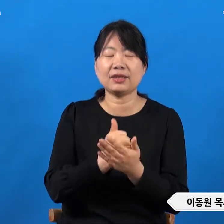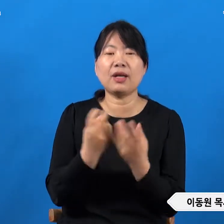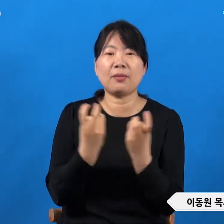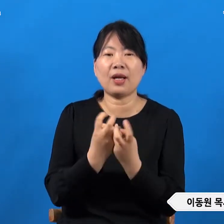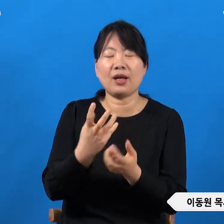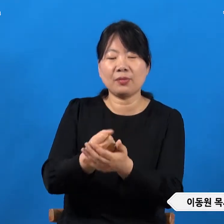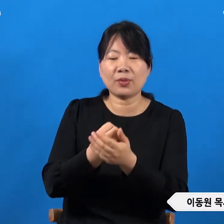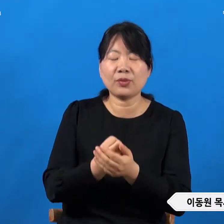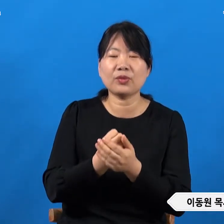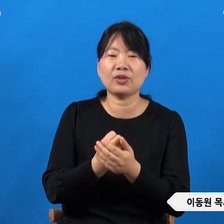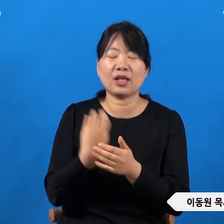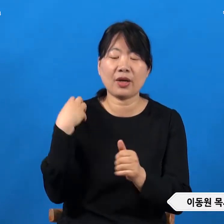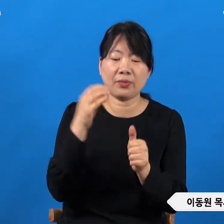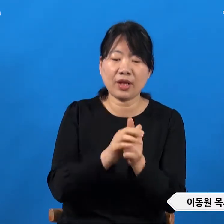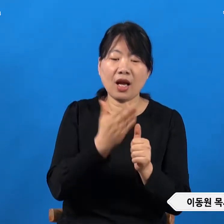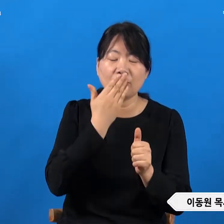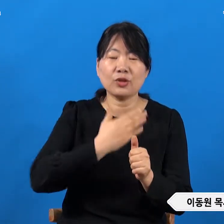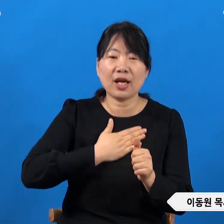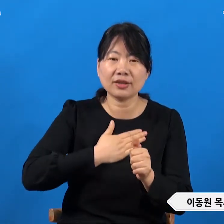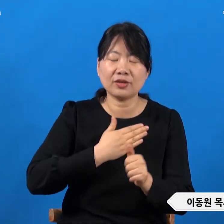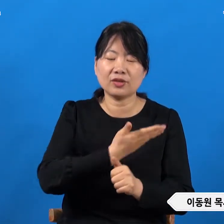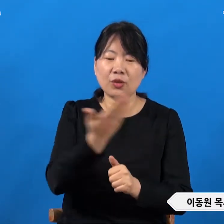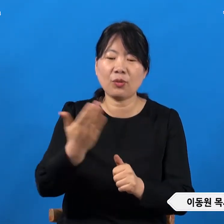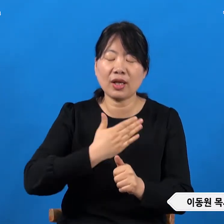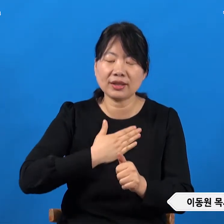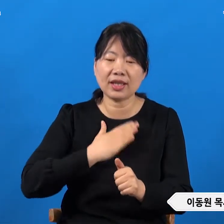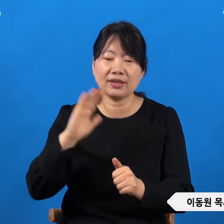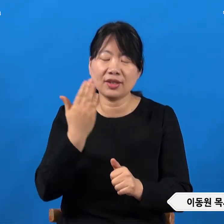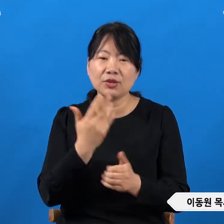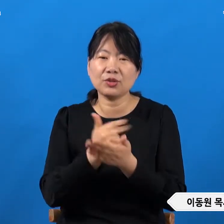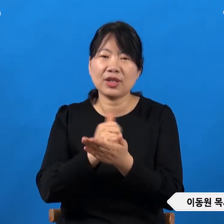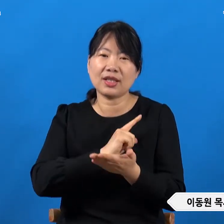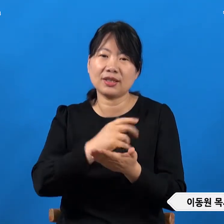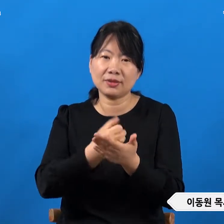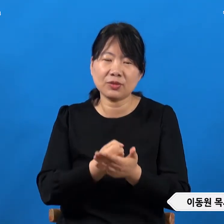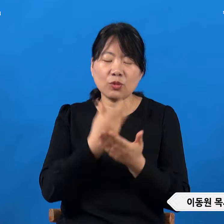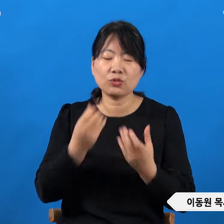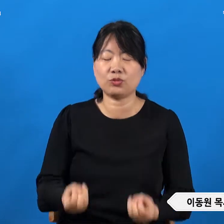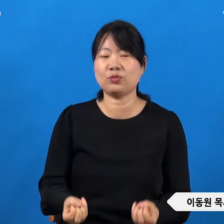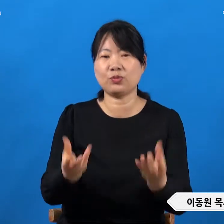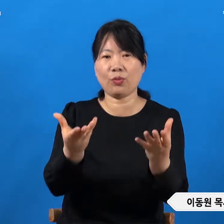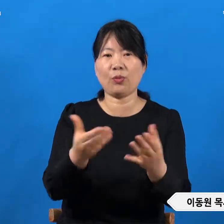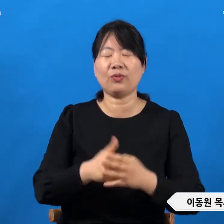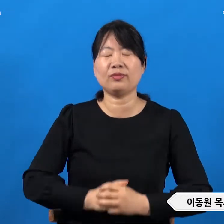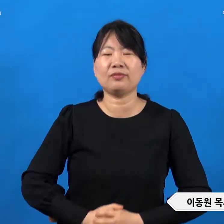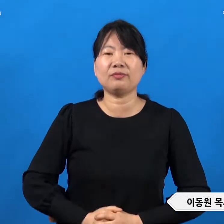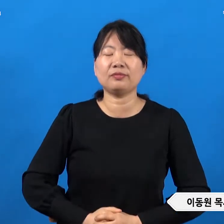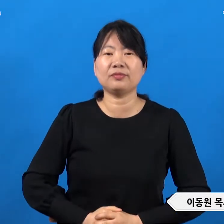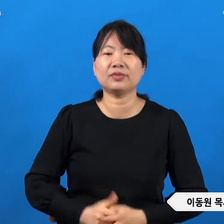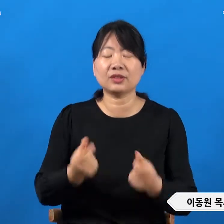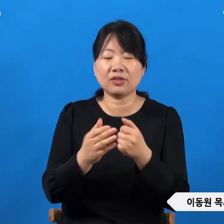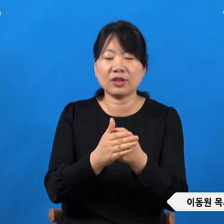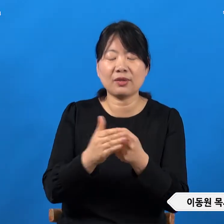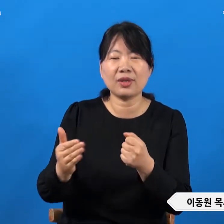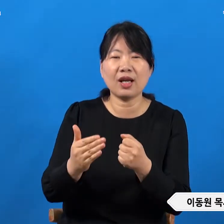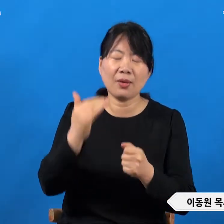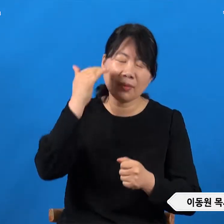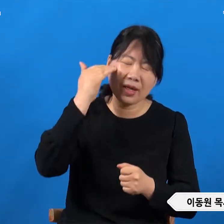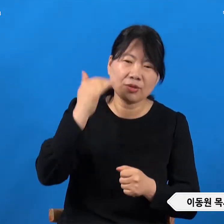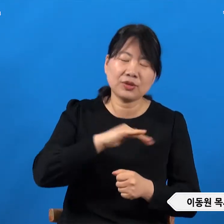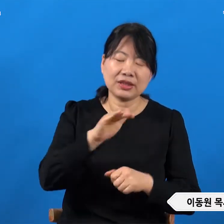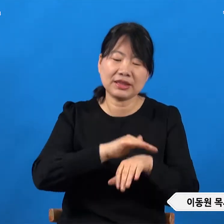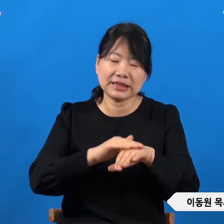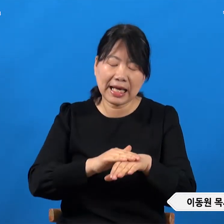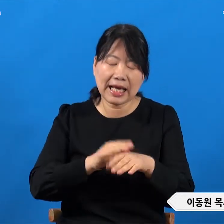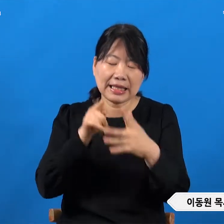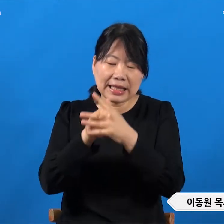하나님의 방법으로 감당할 줄 아는 여러분과 제가 되시기를 주의 이름으로 축원합니다. 그래서 이런 방해를 우리는